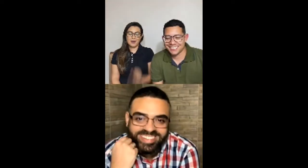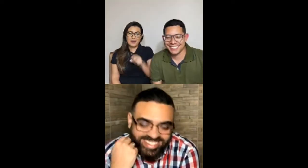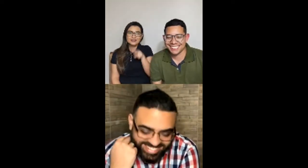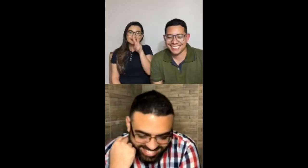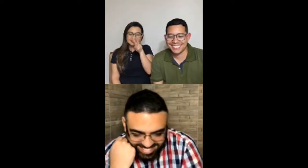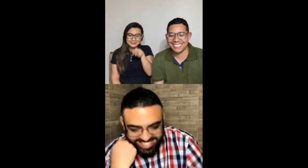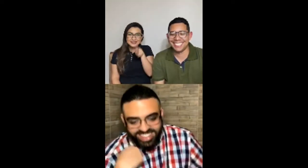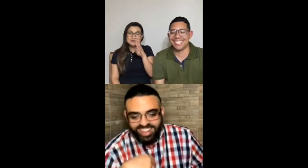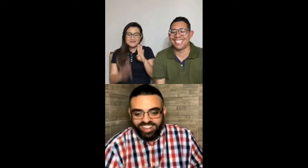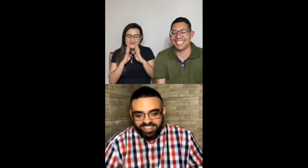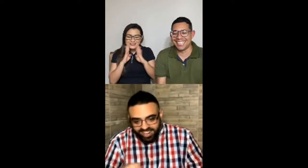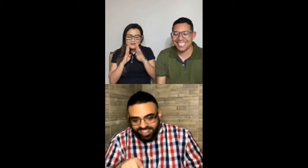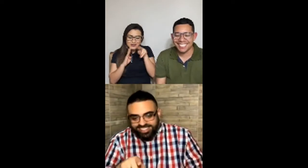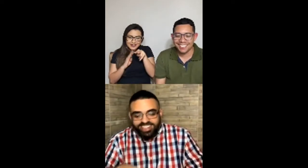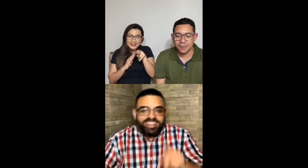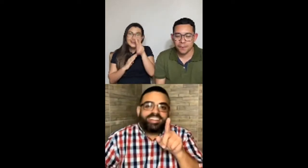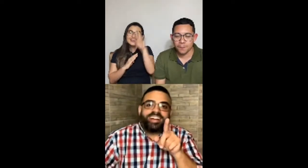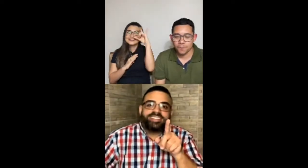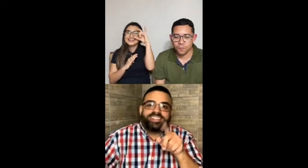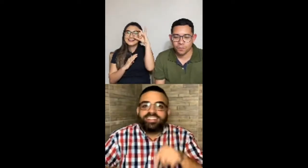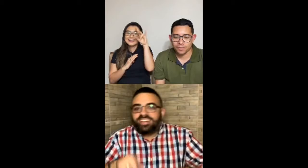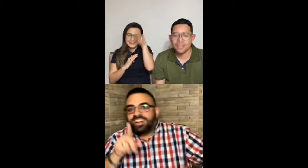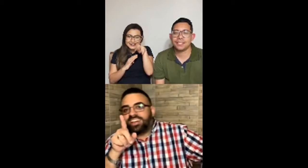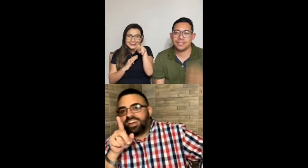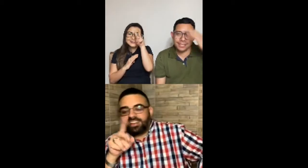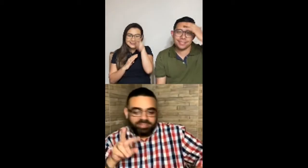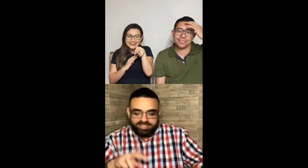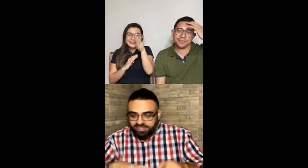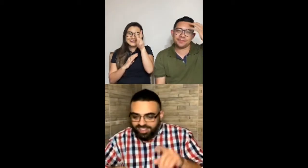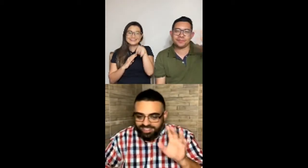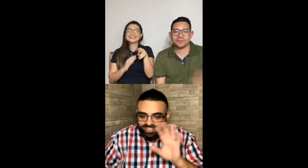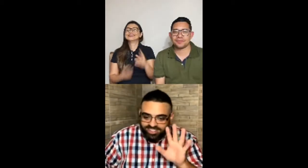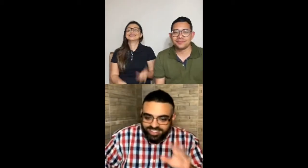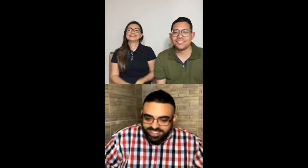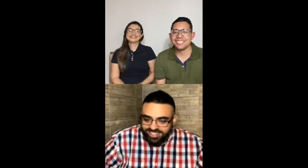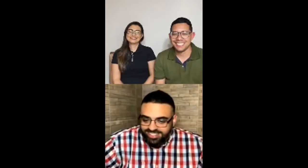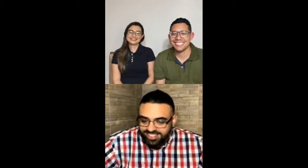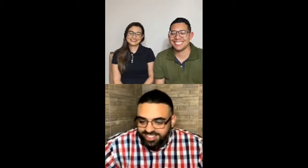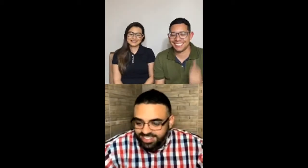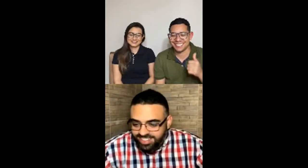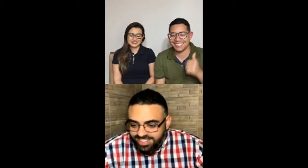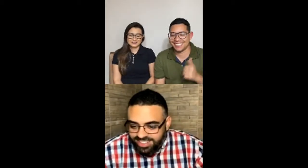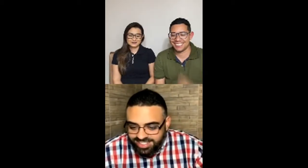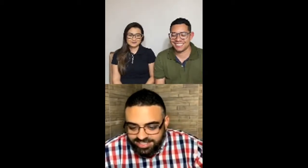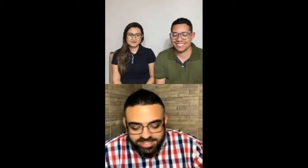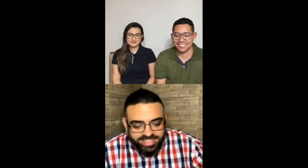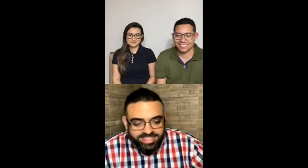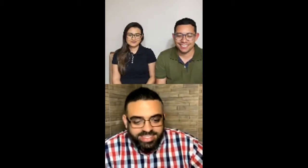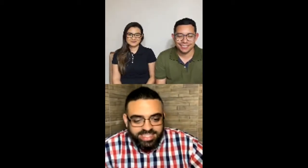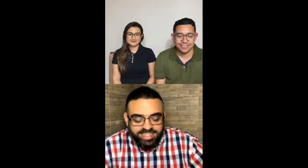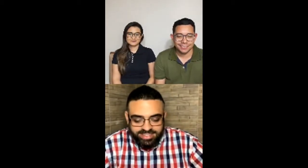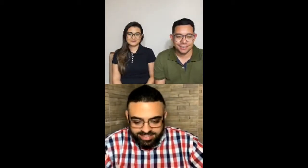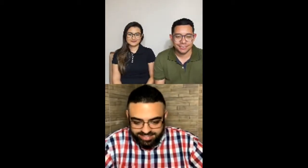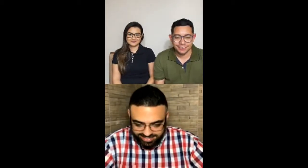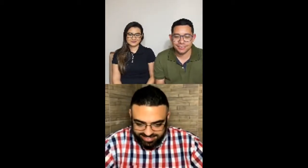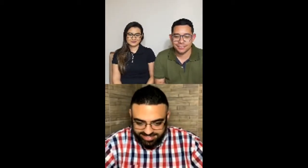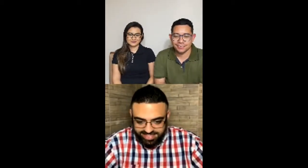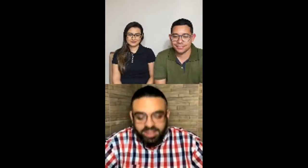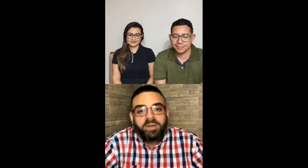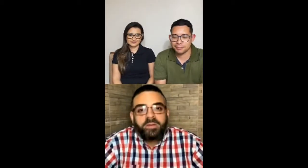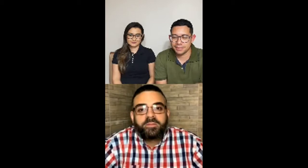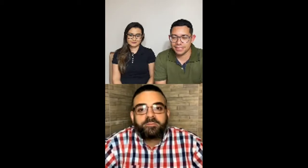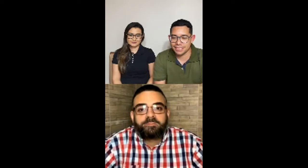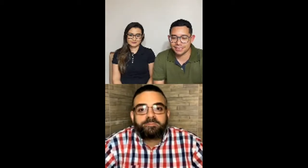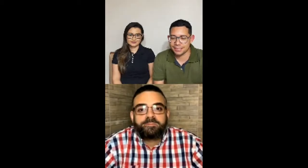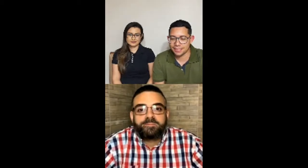tá. Tranquilo. Uma olhadinha aqui, uma olhada ali, a Kelly, mas tudo bem, não oi. Tá todo mundo, tá tudo